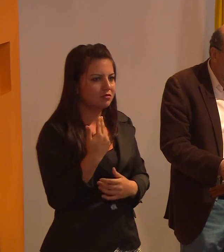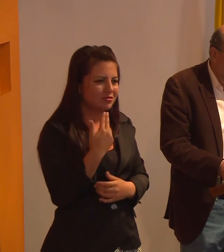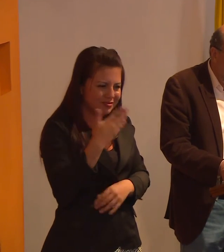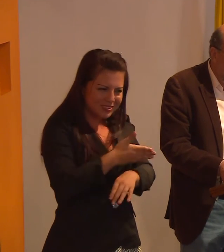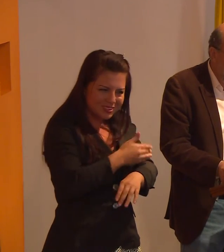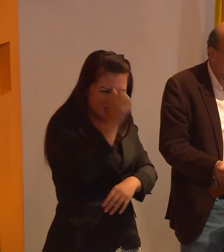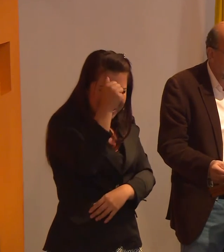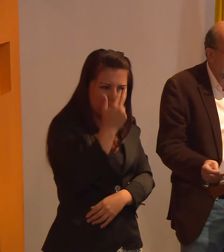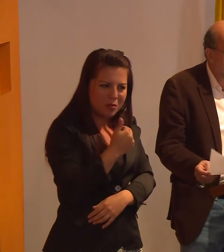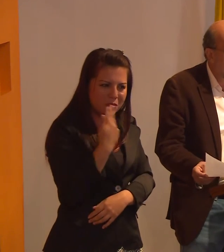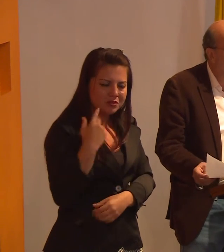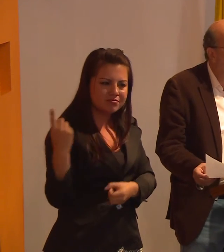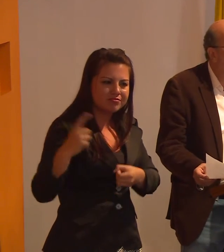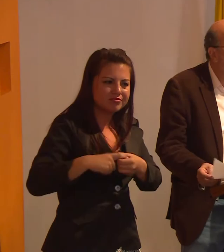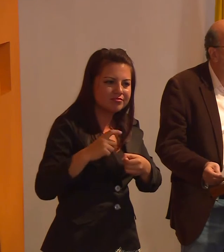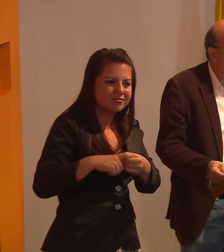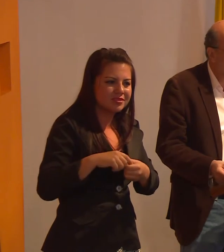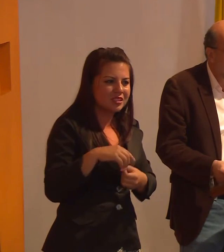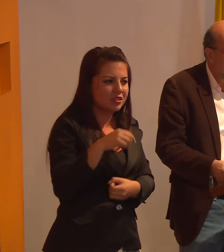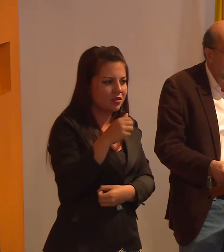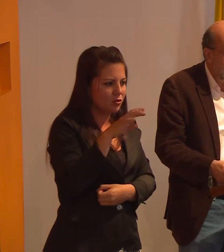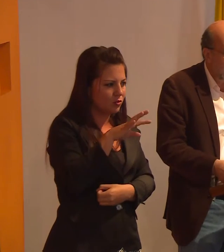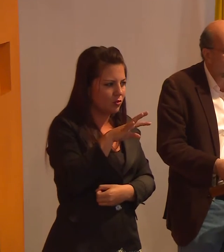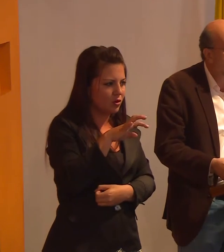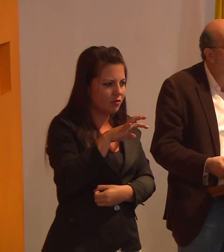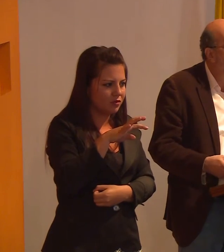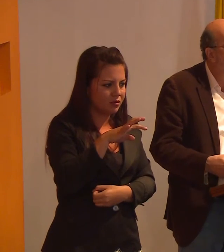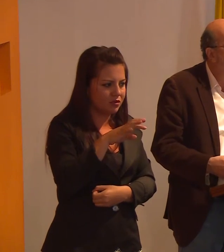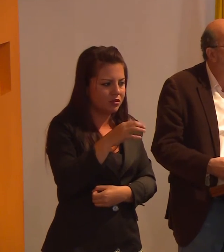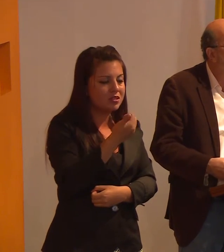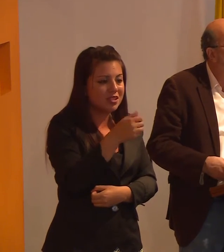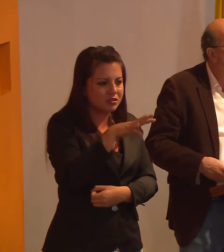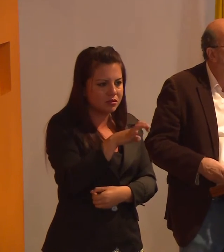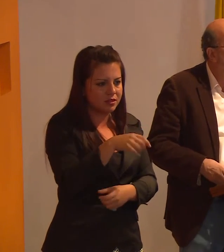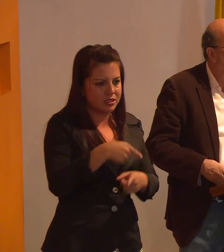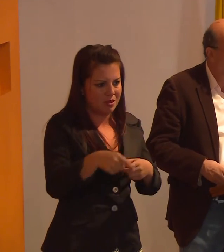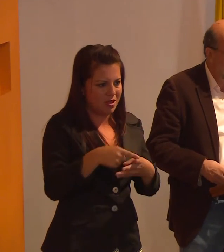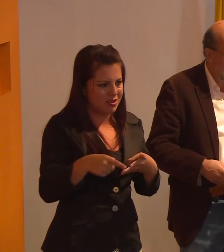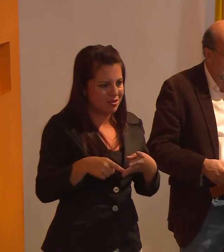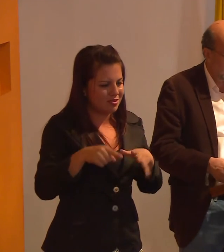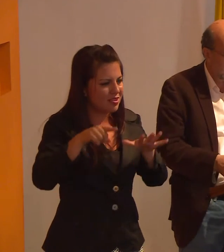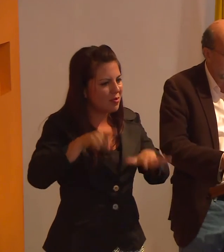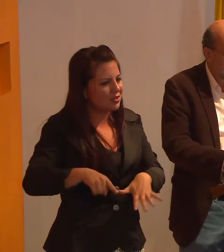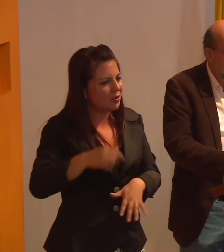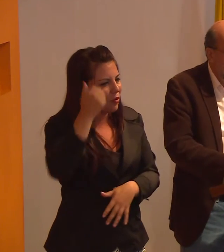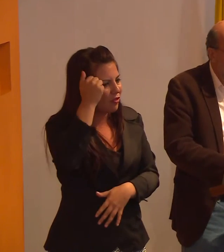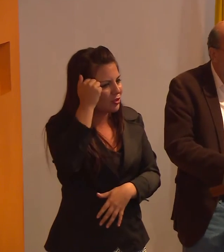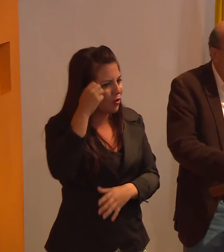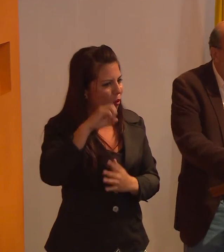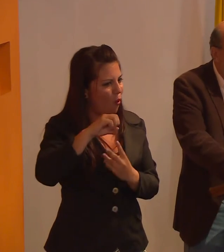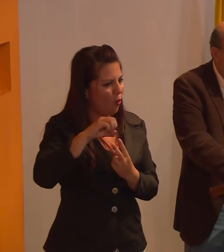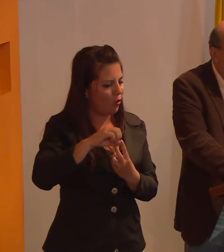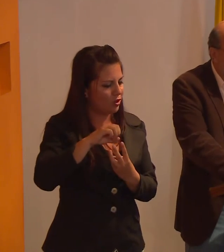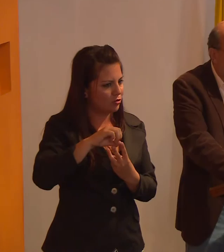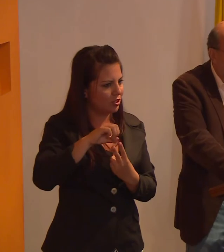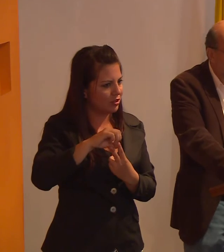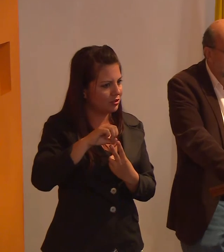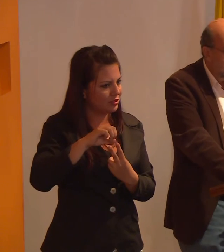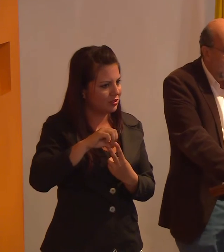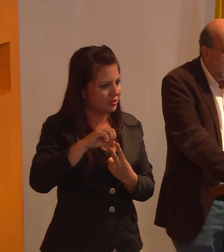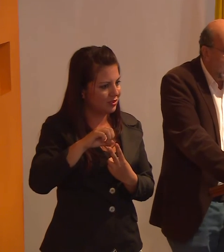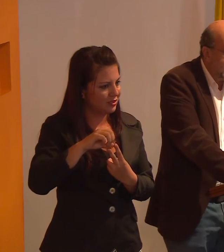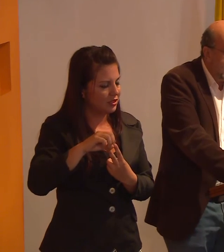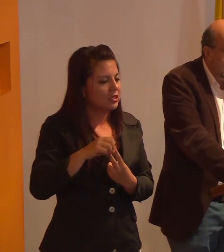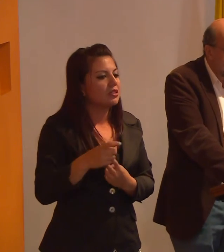por 19 semanas al semestre a nuestros profesores ocasionales e